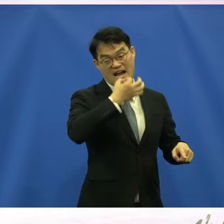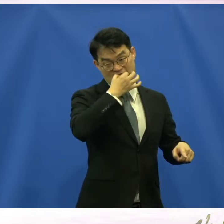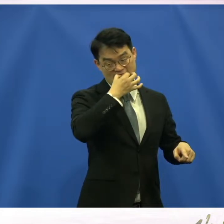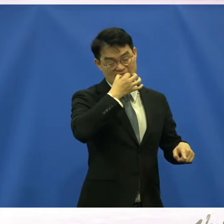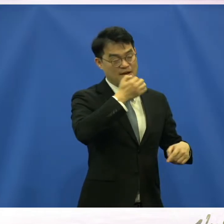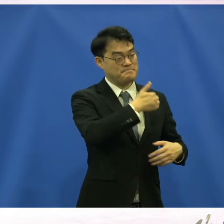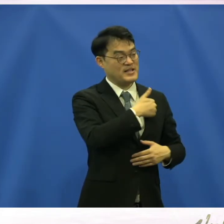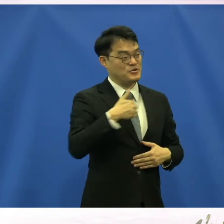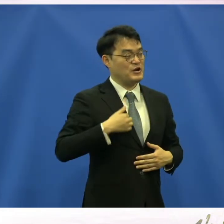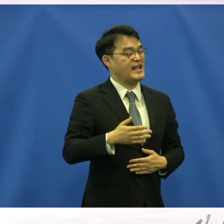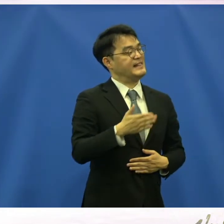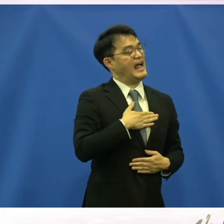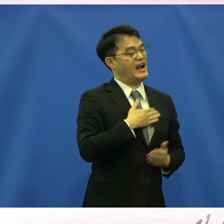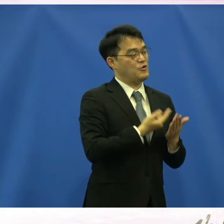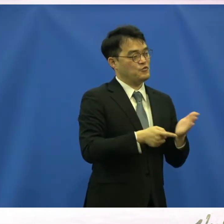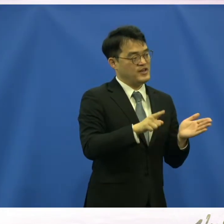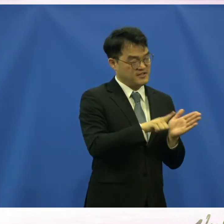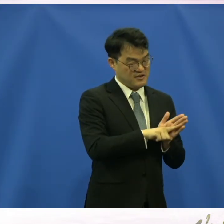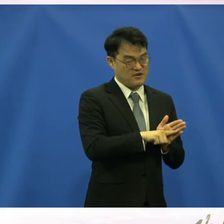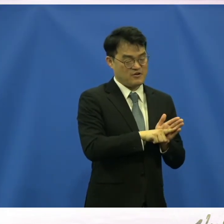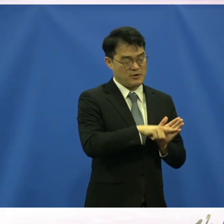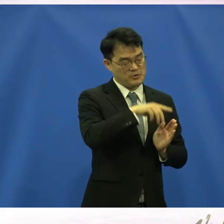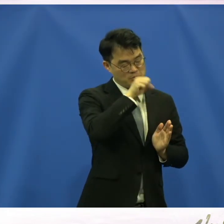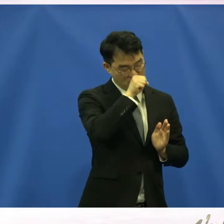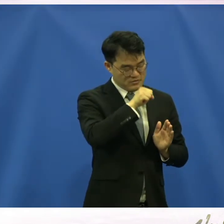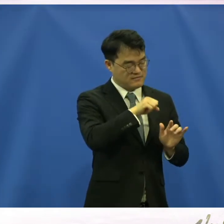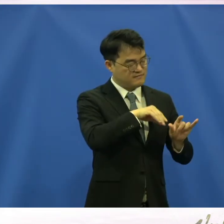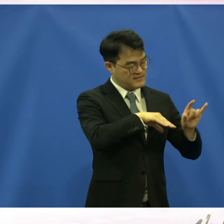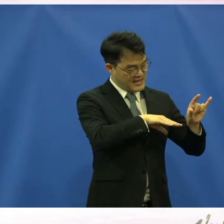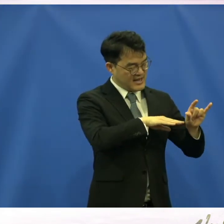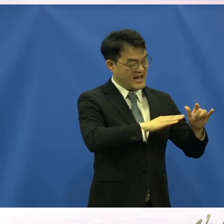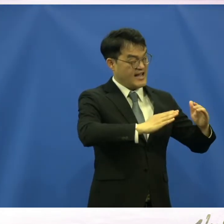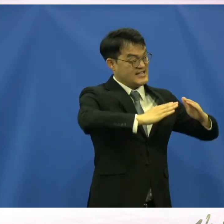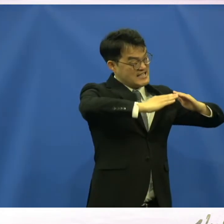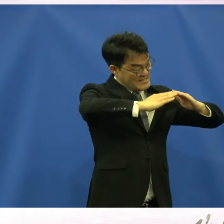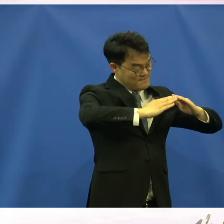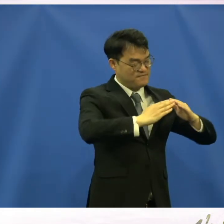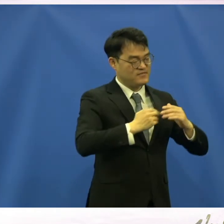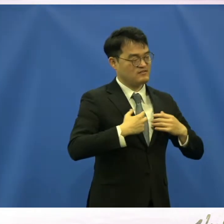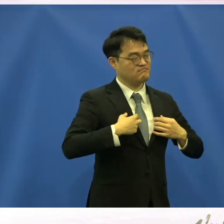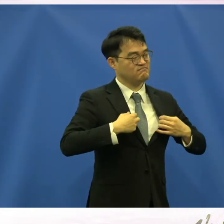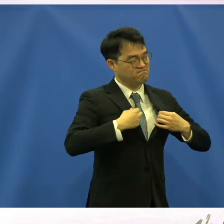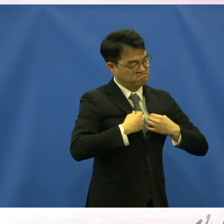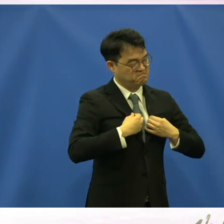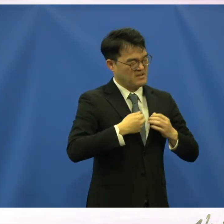씁쓸해. 돈은 많이 썼는데 씁쓸해. 그거 경험해 보셨어요, 여러분?